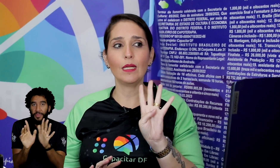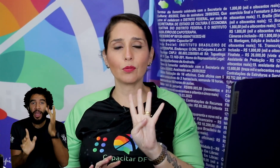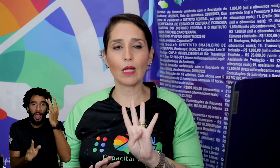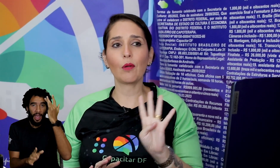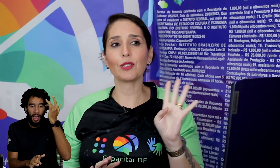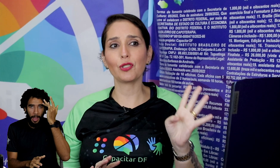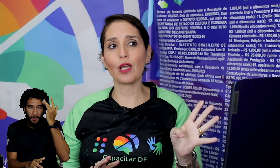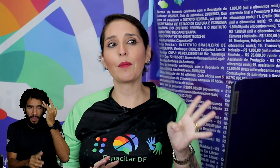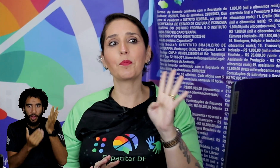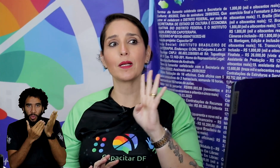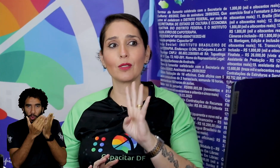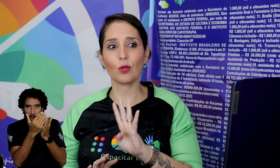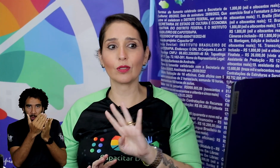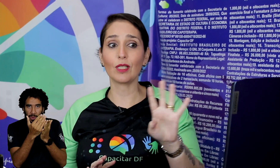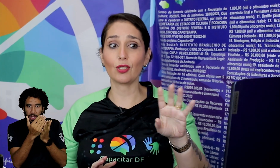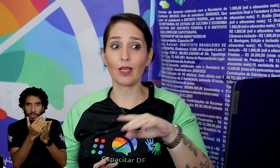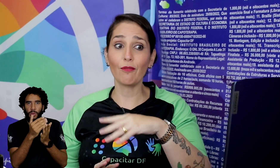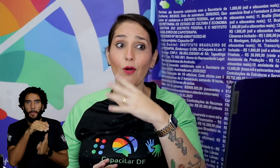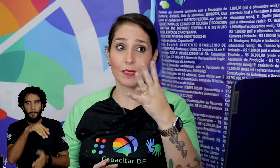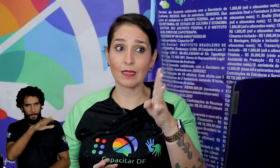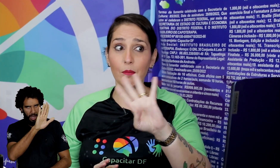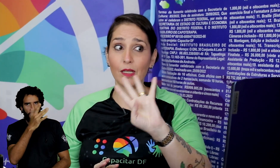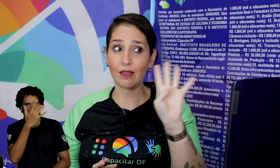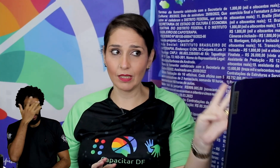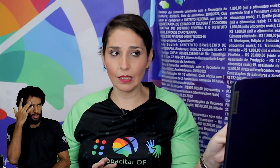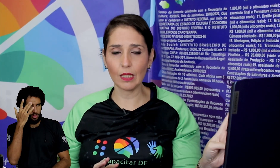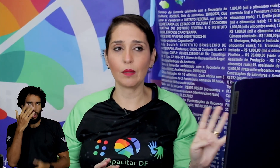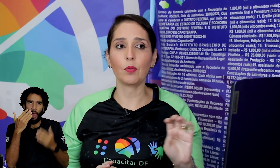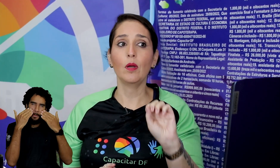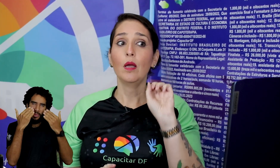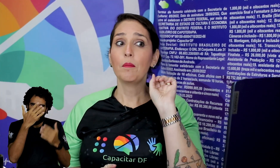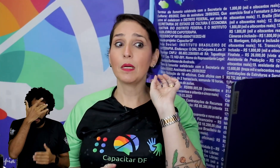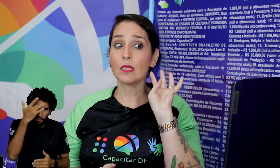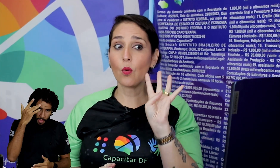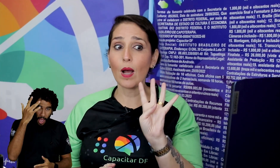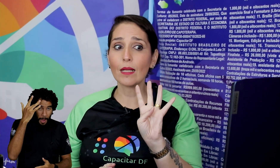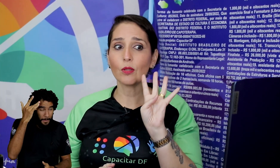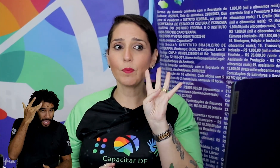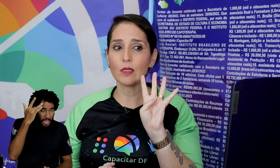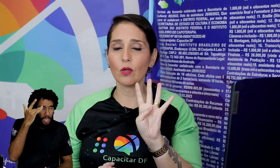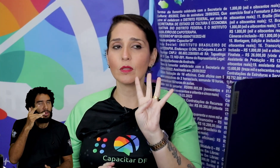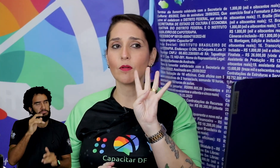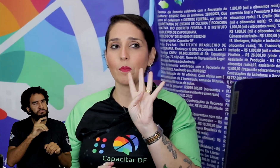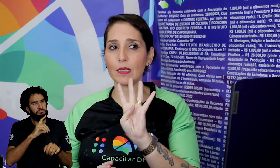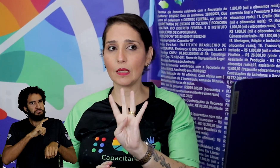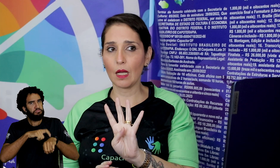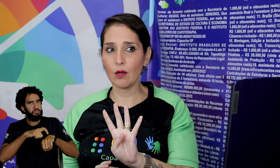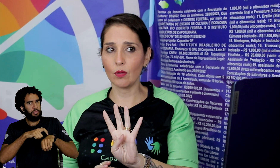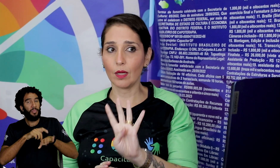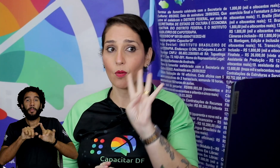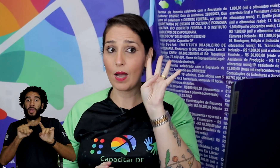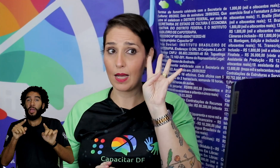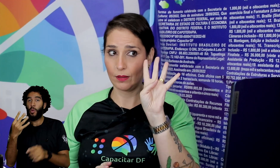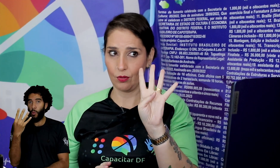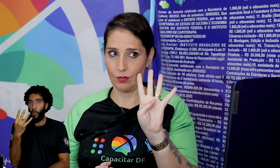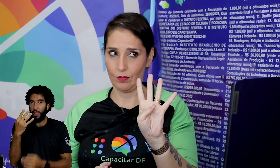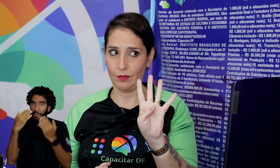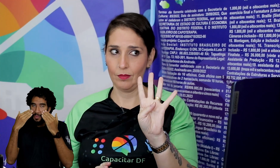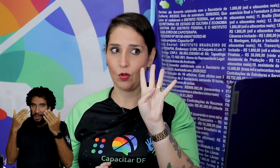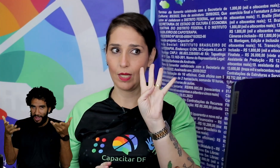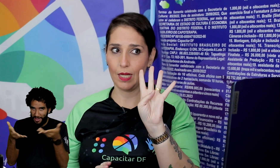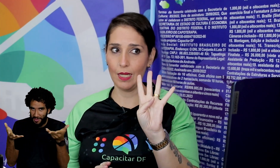no início da aula, a gente abre para as outras, ou seja, quem for apresentar amanhã ainda vai ter tempo. Mas 4 pessoas vão apresentar agora,